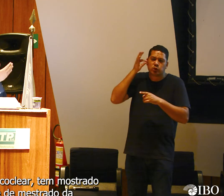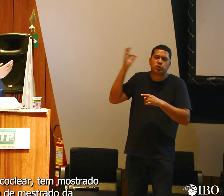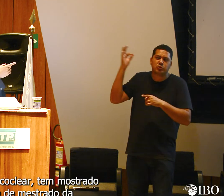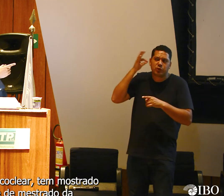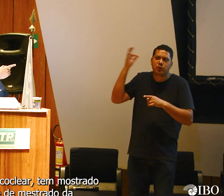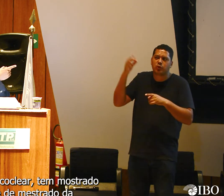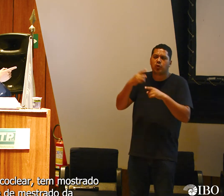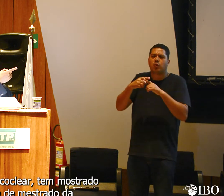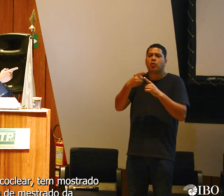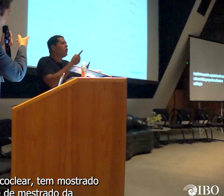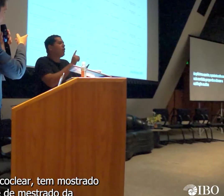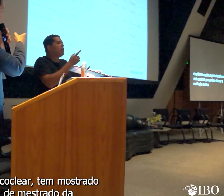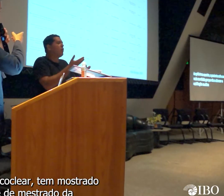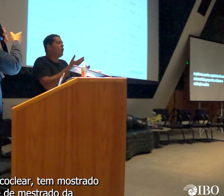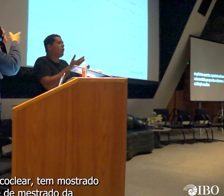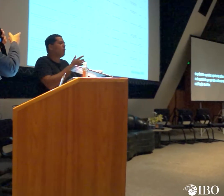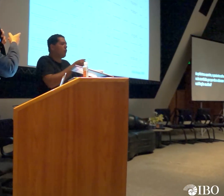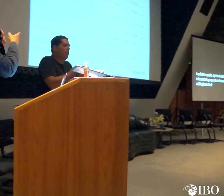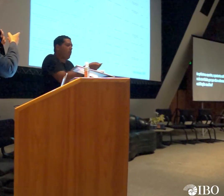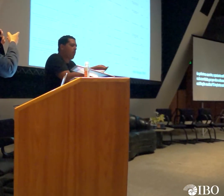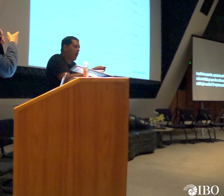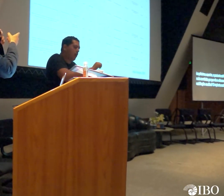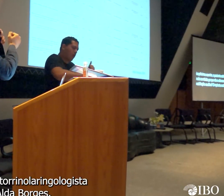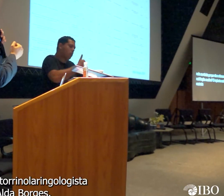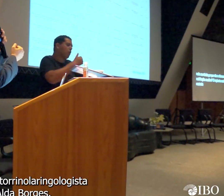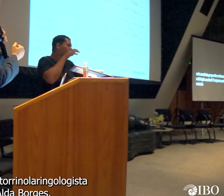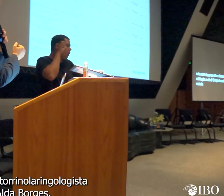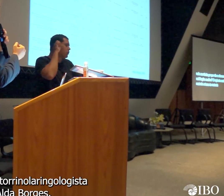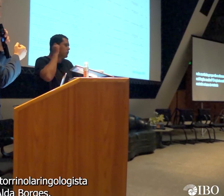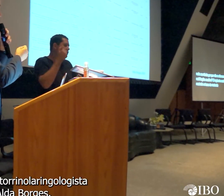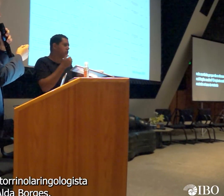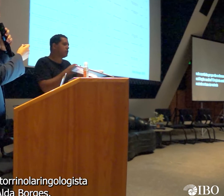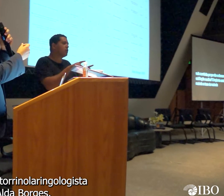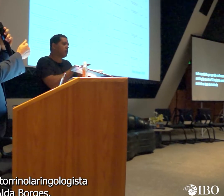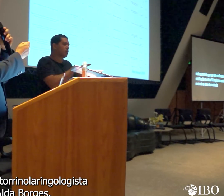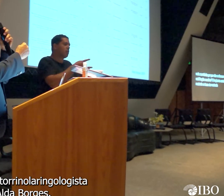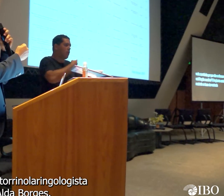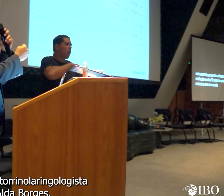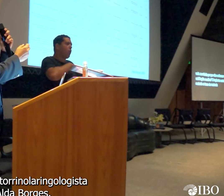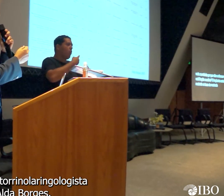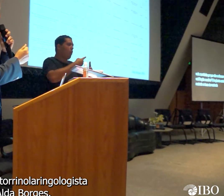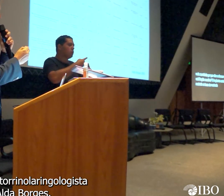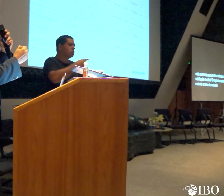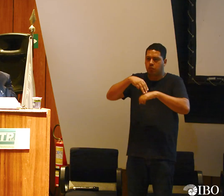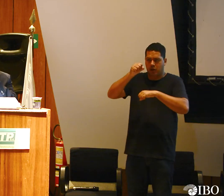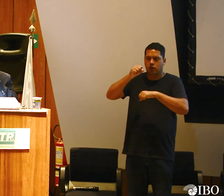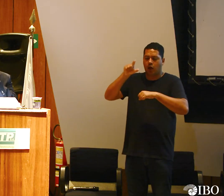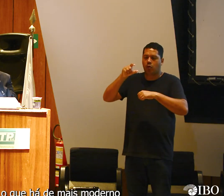tem mostrado, é a tese de mestrado da médica otorrinolaringologista Alda